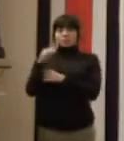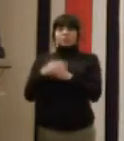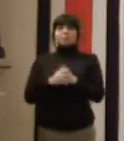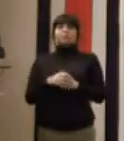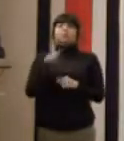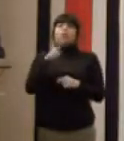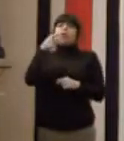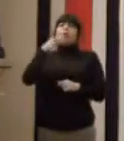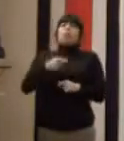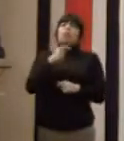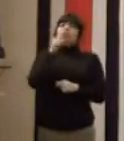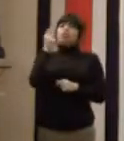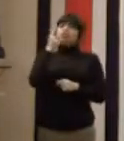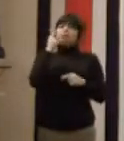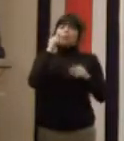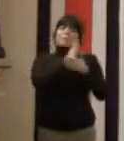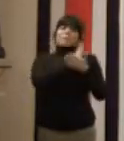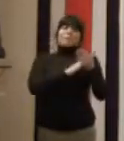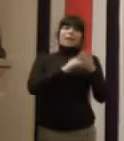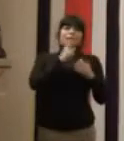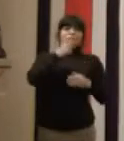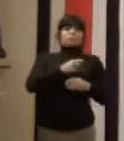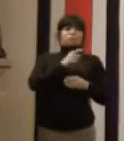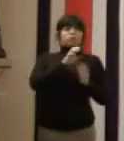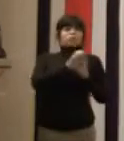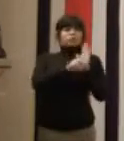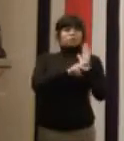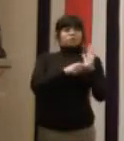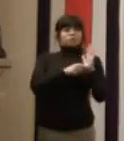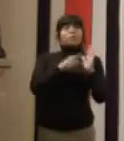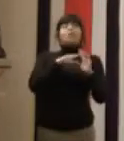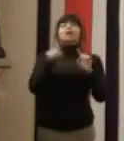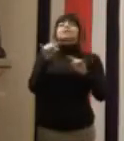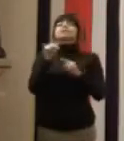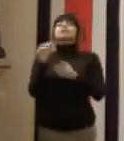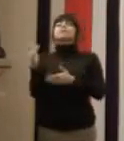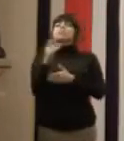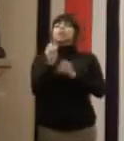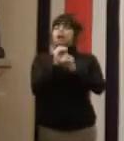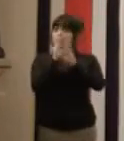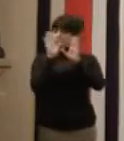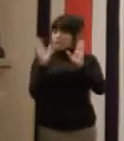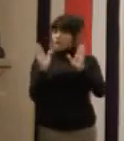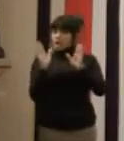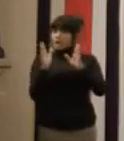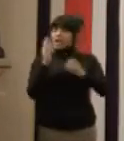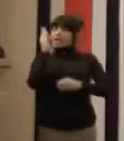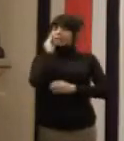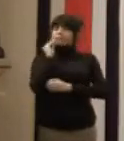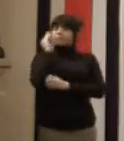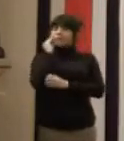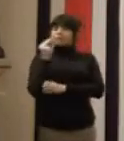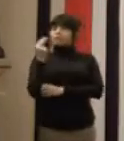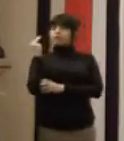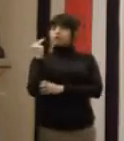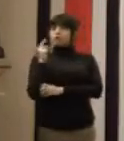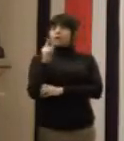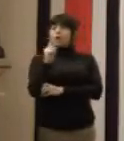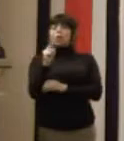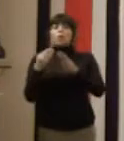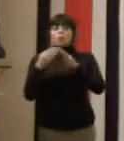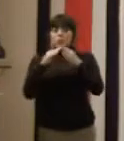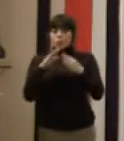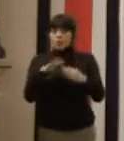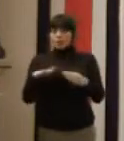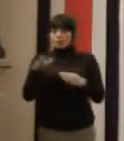no solamente por disposición constitucional, sino que recoge claramente la experiencia histórica de un